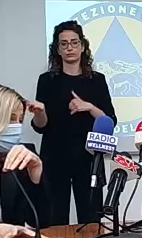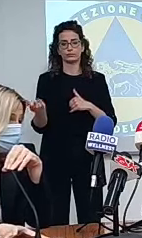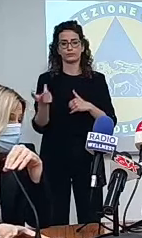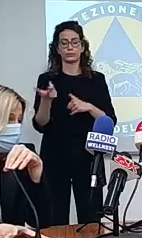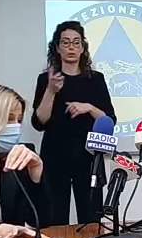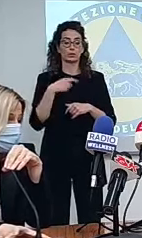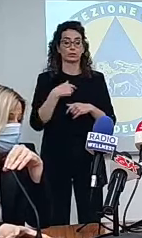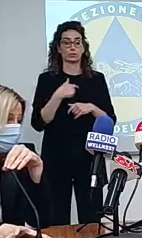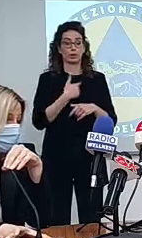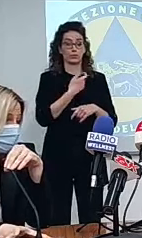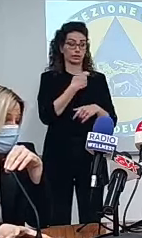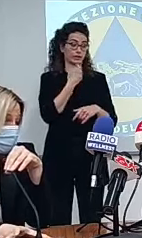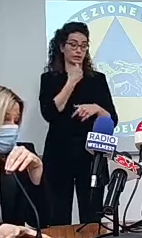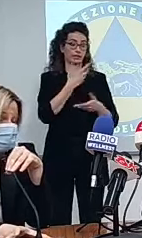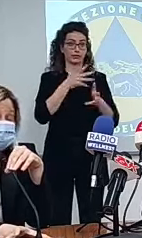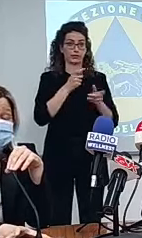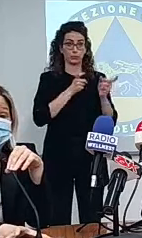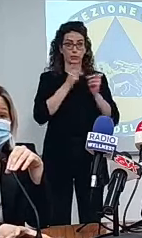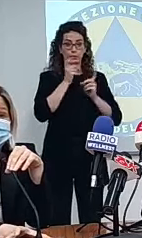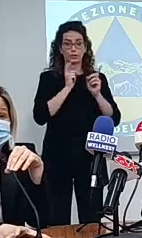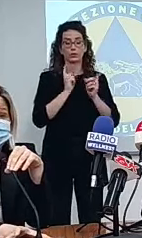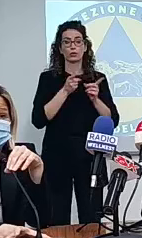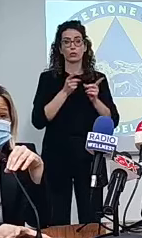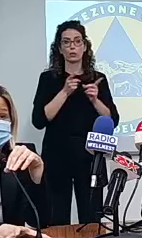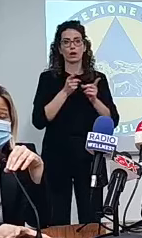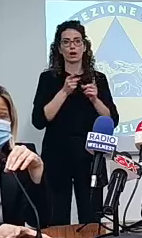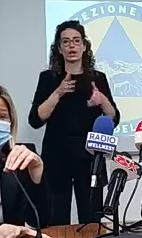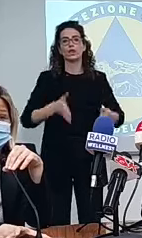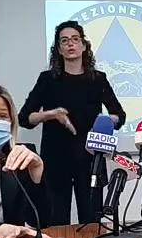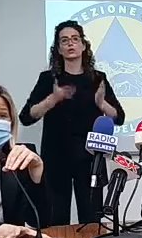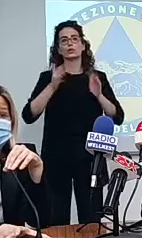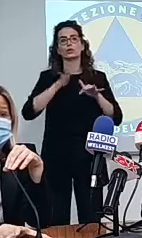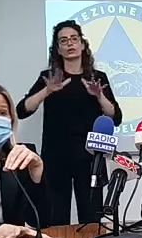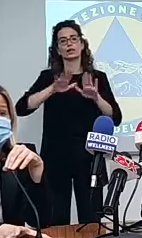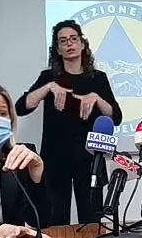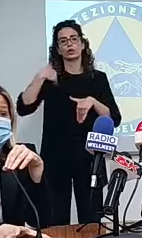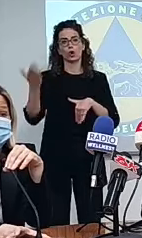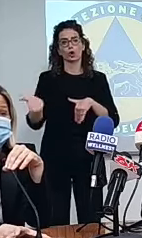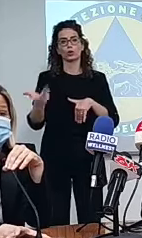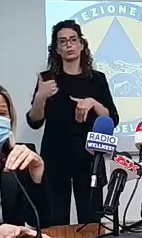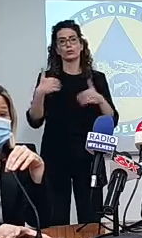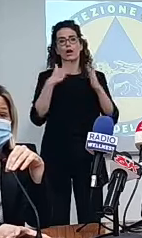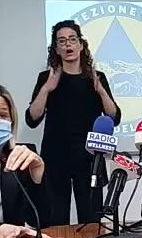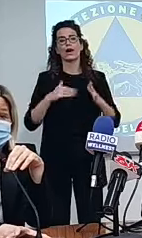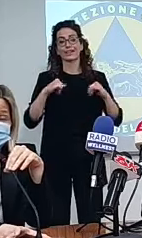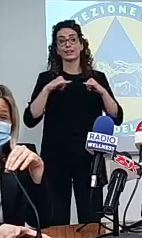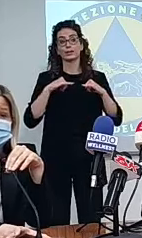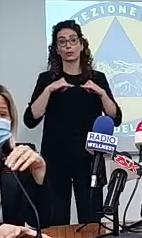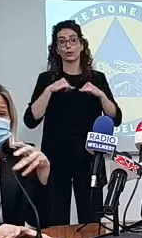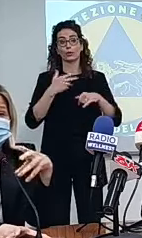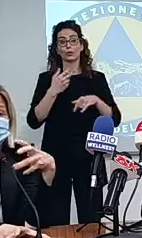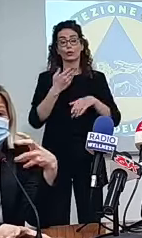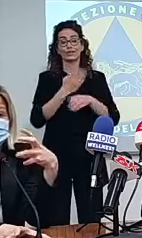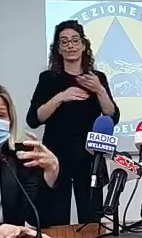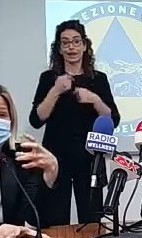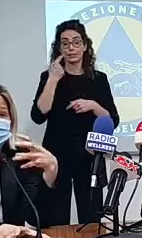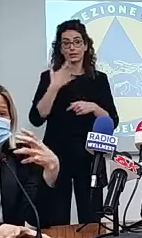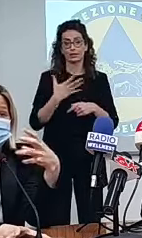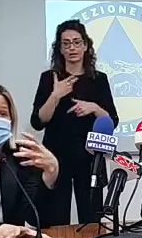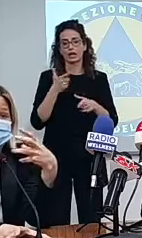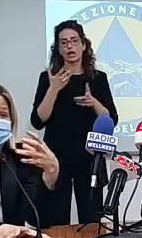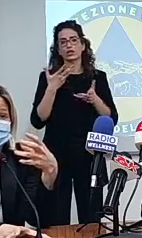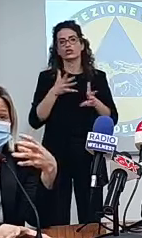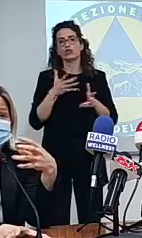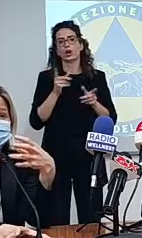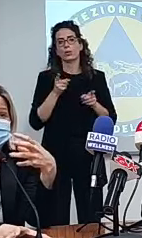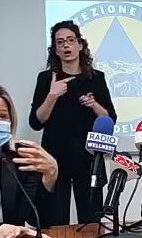già parlato anche col presidente, è quella delle strutture extraterritoriali, cioè il discorso delle case di riposo per disabili. Già sapete che siamo in una